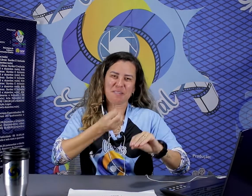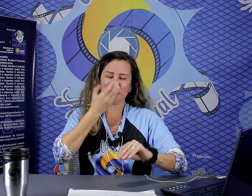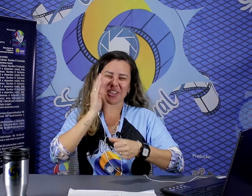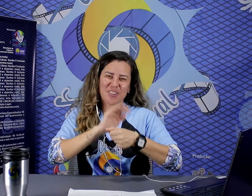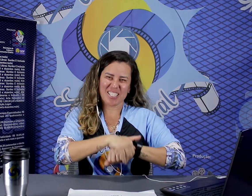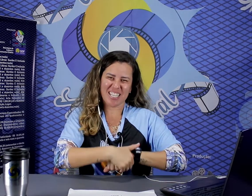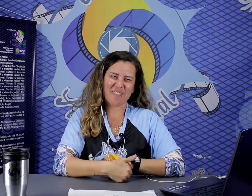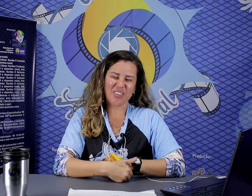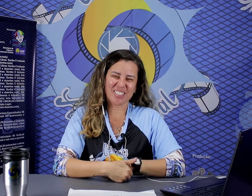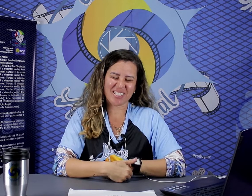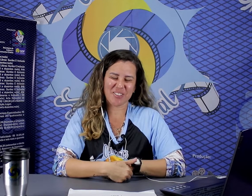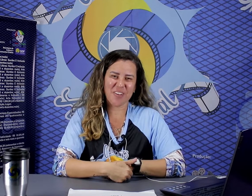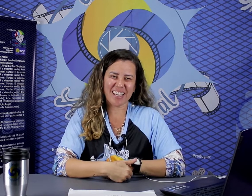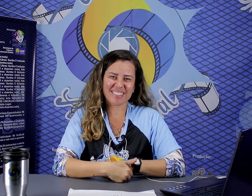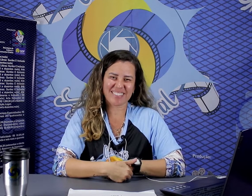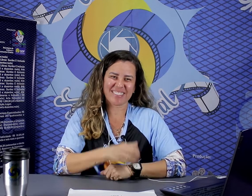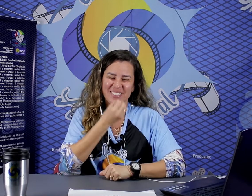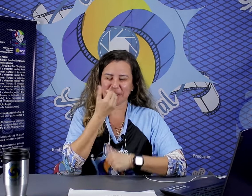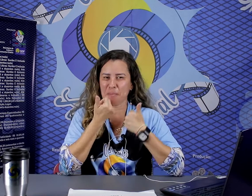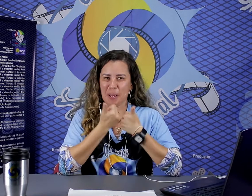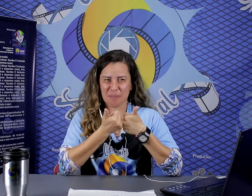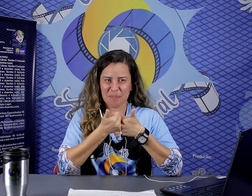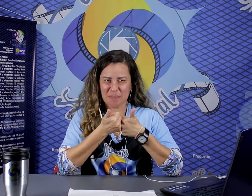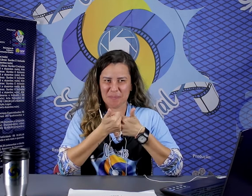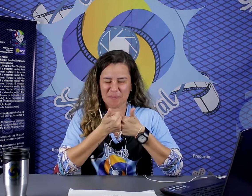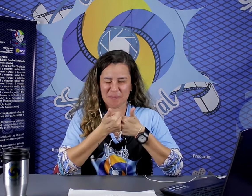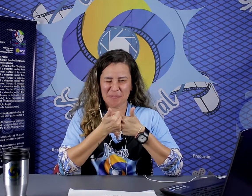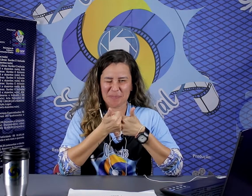Boa noite, amores. Tudo bem? Tudo bem?